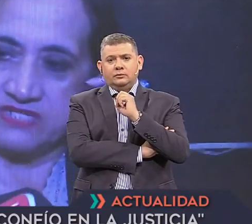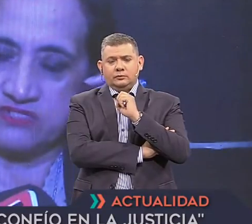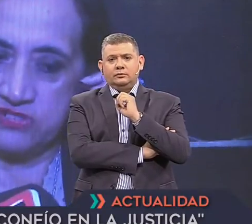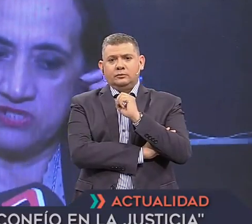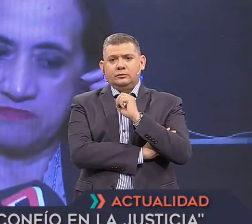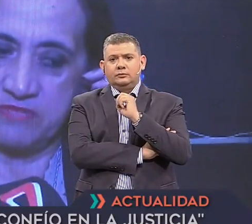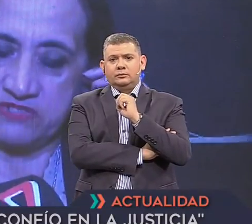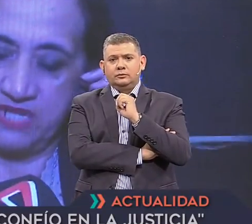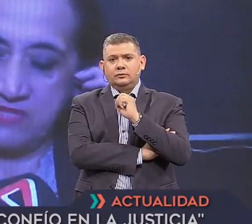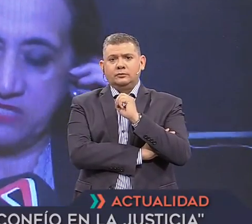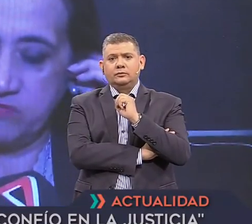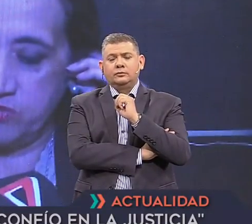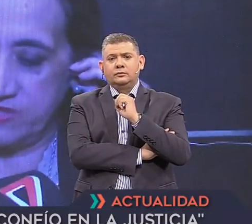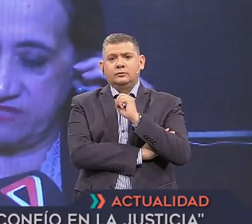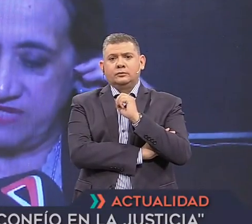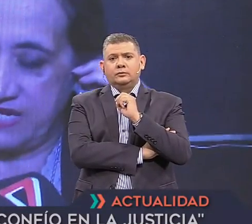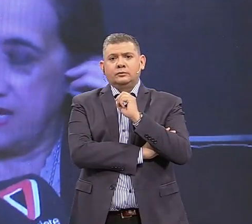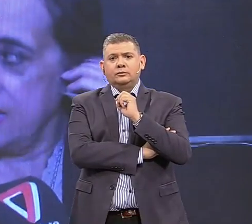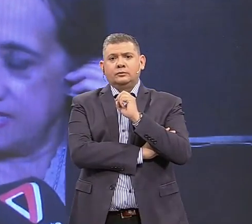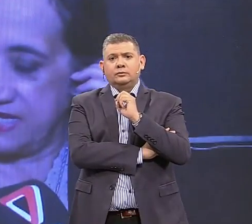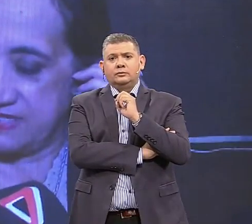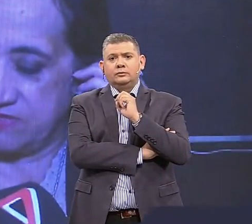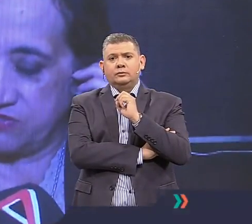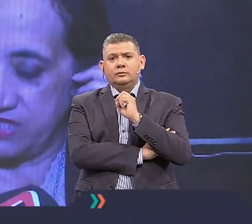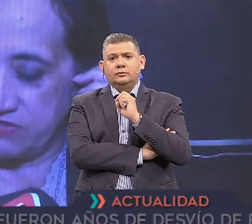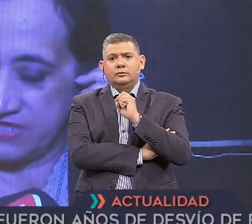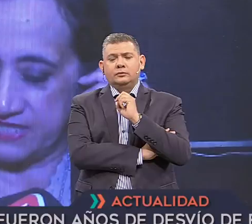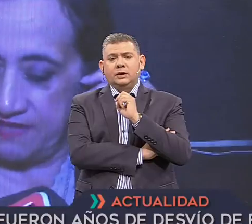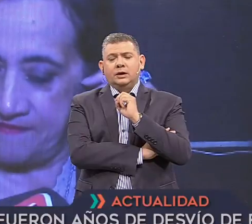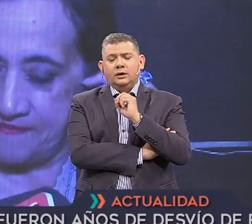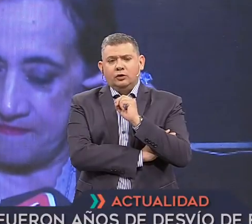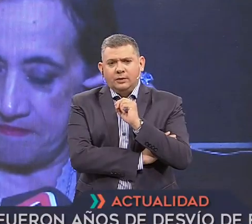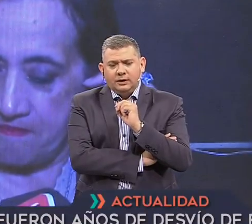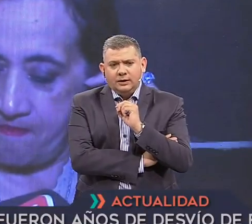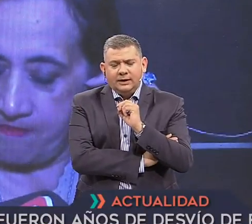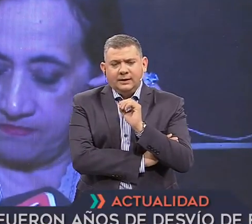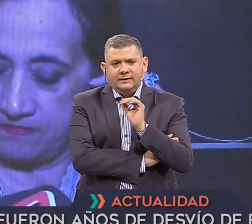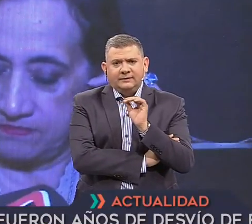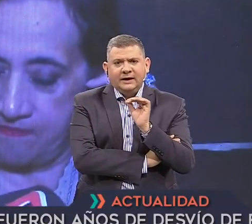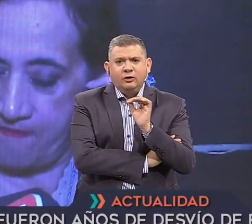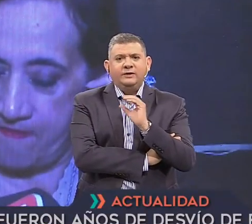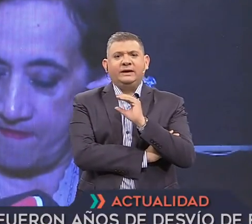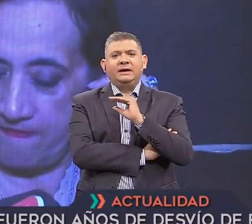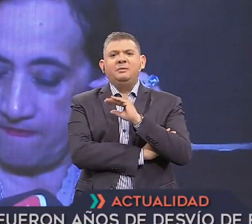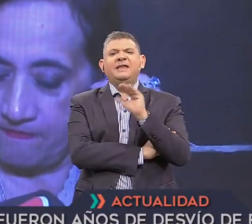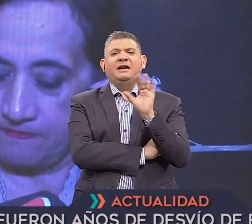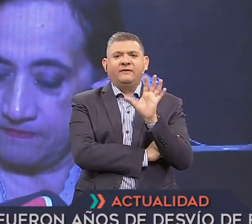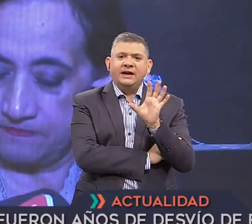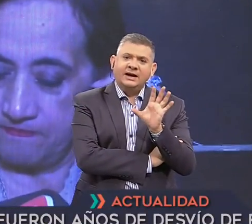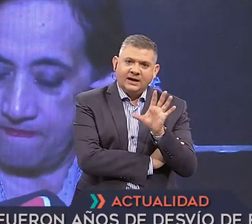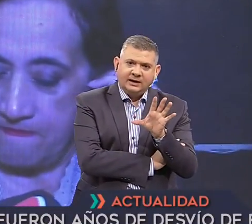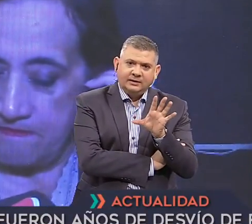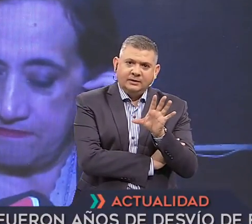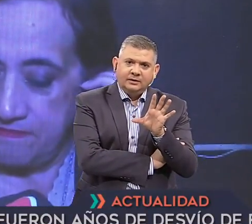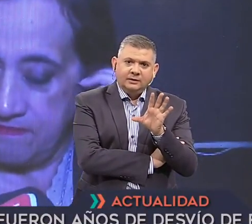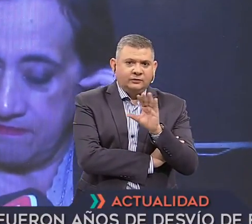es yo personalmente no puedo cuantificar de qué cuánto dinero se trata. Norma, Salgado dice que vive de la